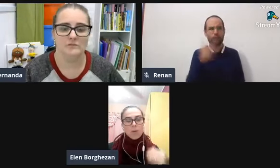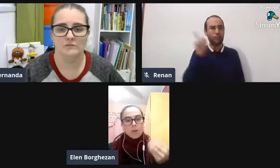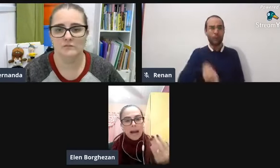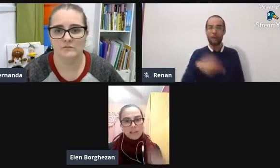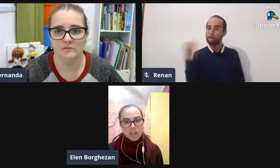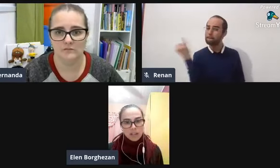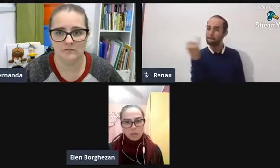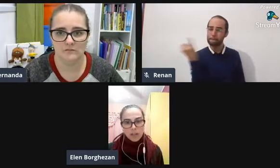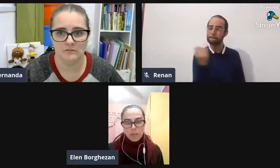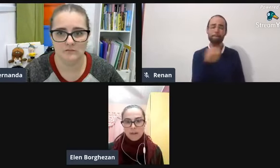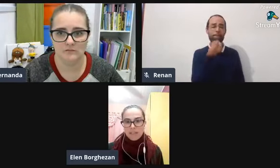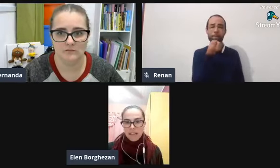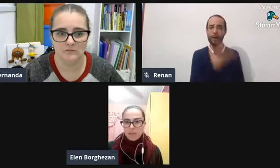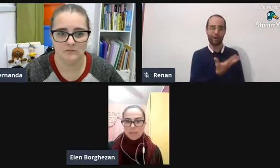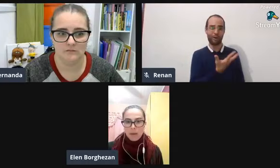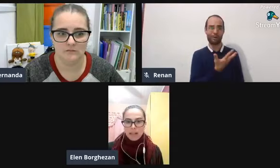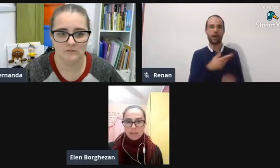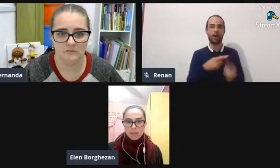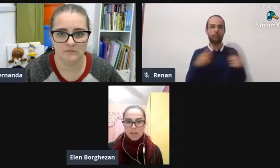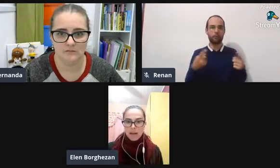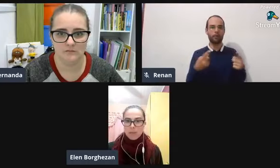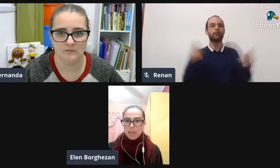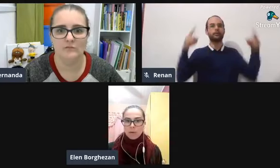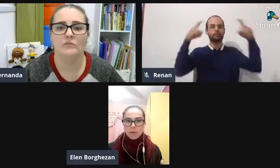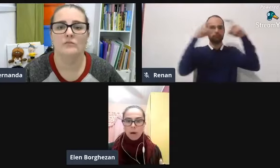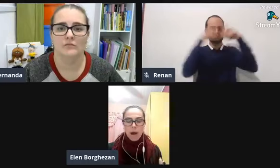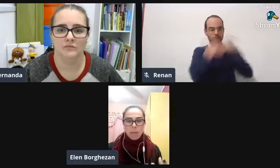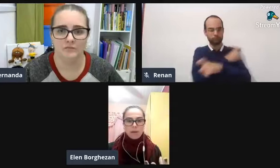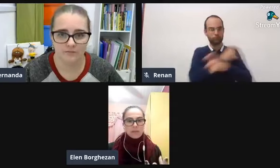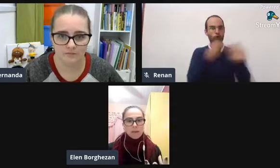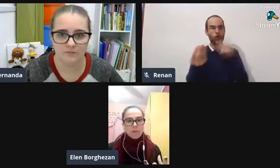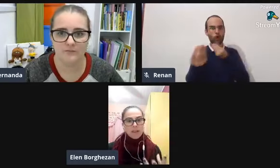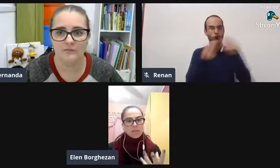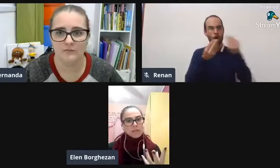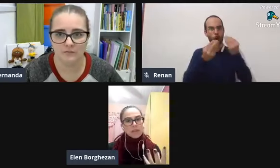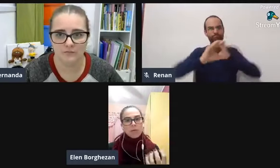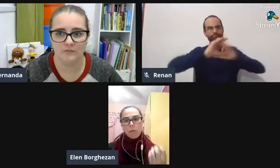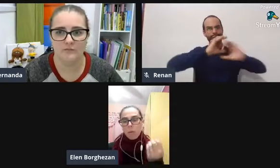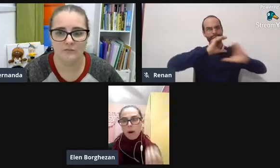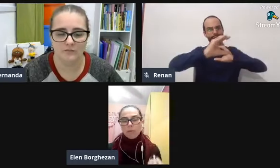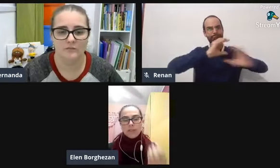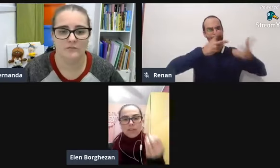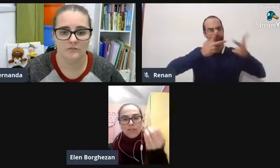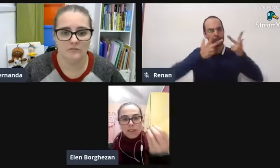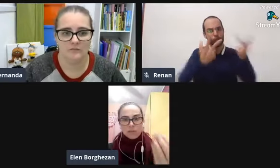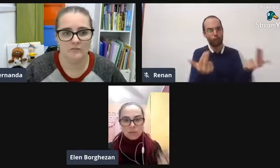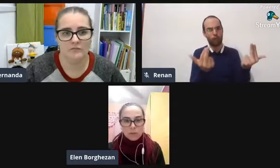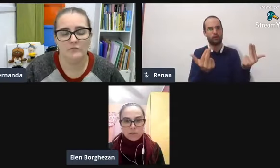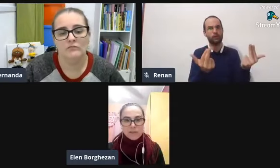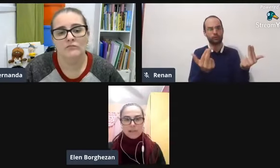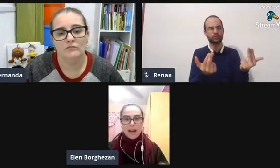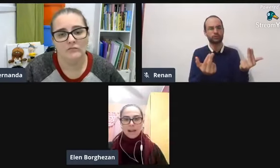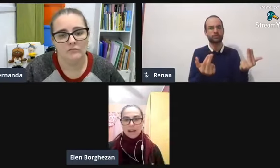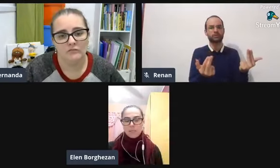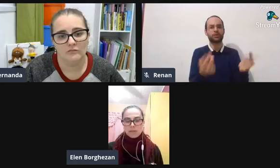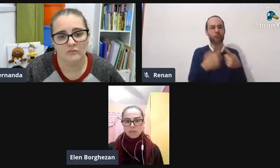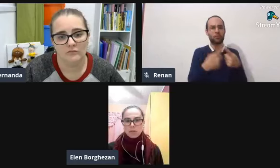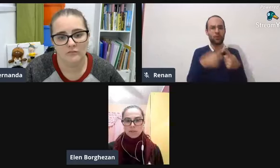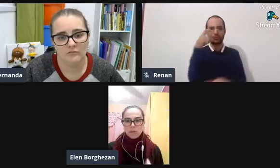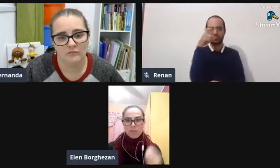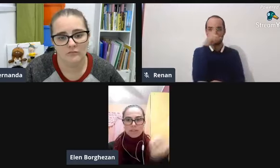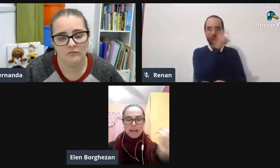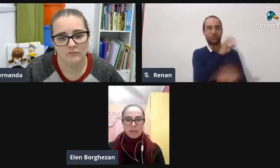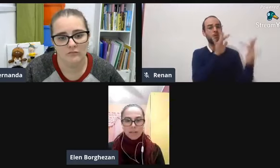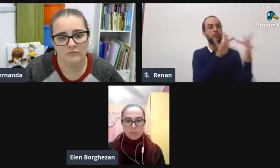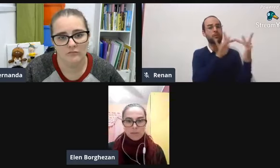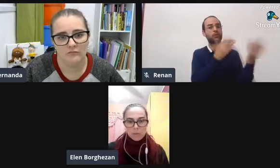da dificuldade que tu tem para falar a mesma língua, sabe? É uma coisa que eu vejo, assim, o quão é difícil de tu acessar aquela pessoa,